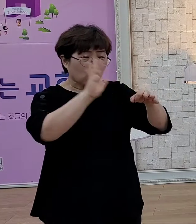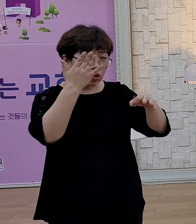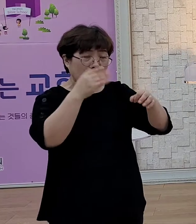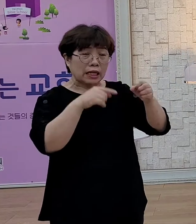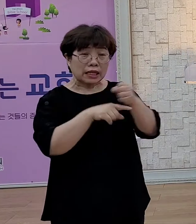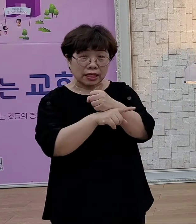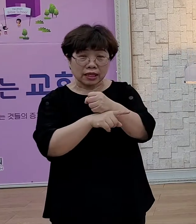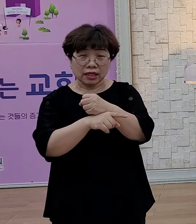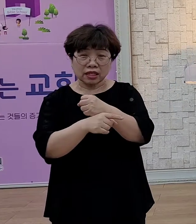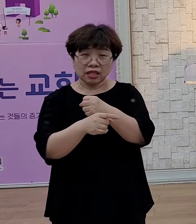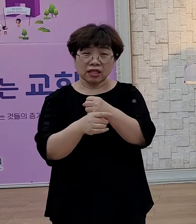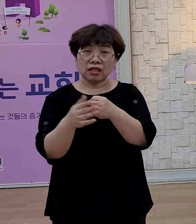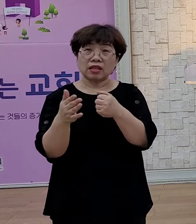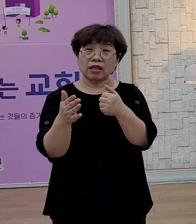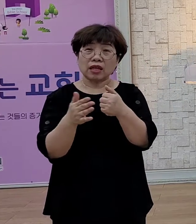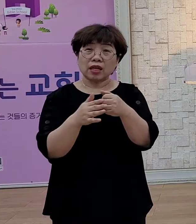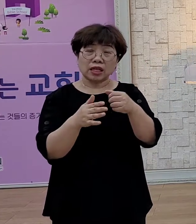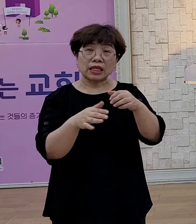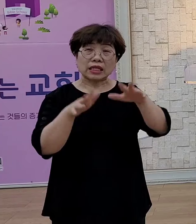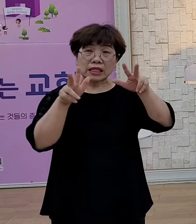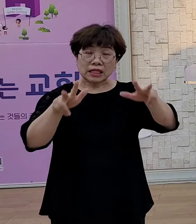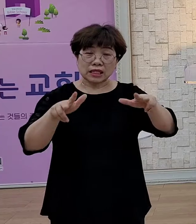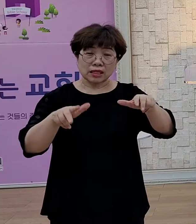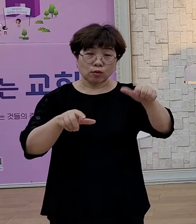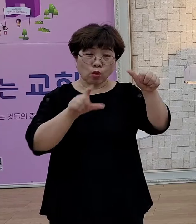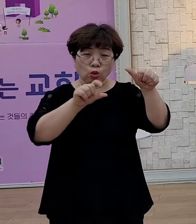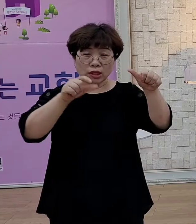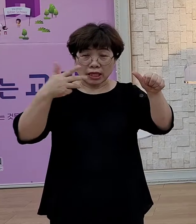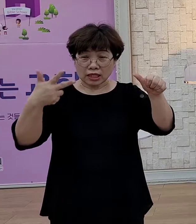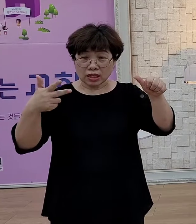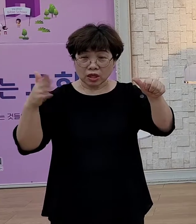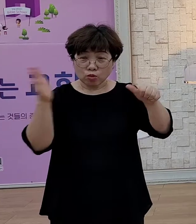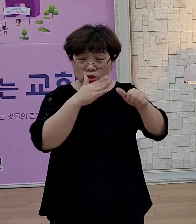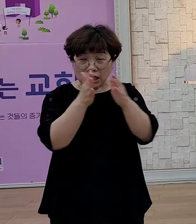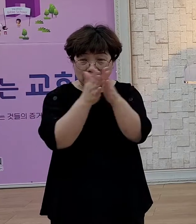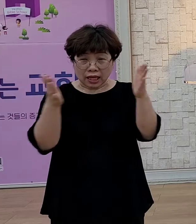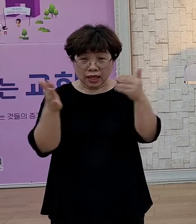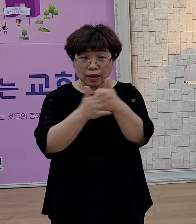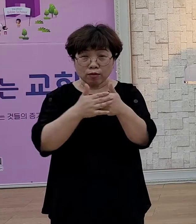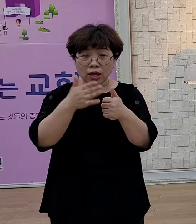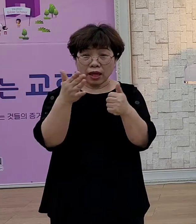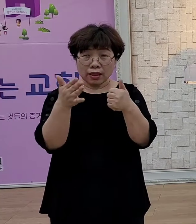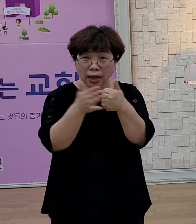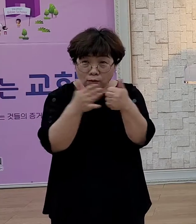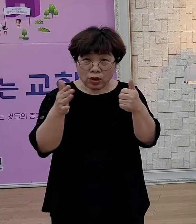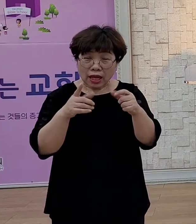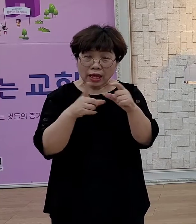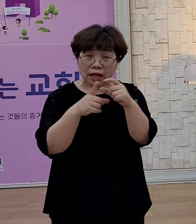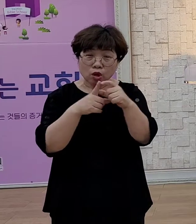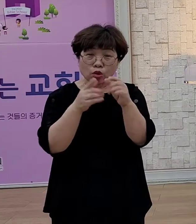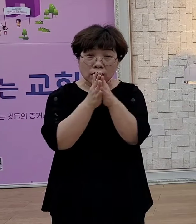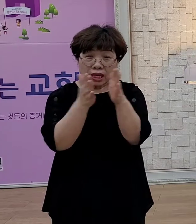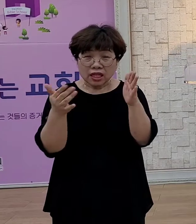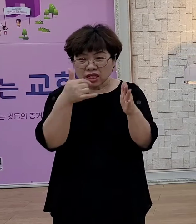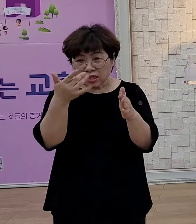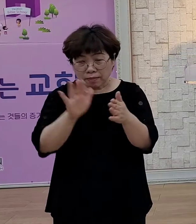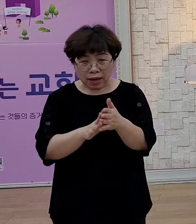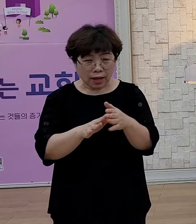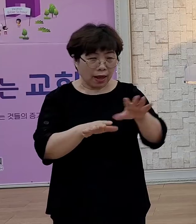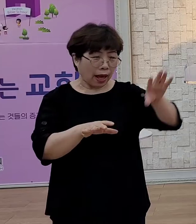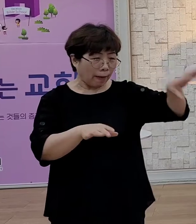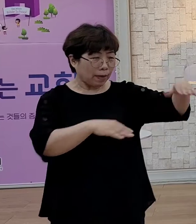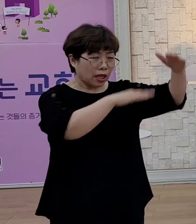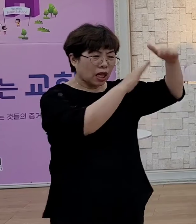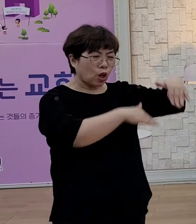뜻은 위에 앞에 구절이 없이 이 말이 성립이 안 되잖아요. 그 위에 것과 연결되어 있는 말이다. 다른 말로